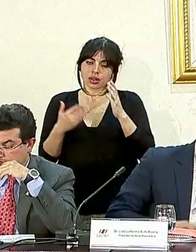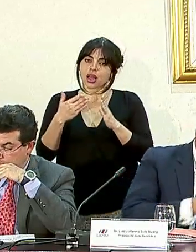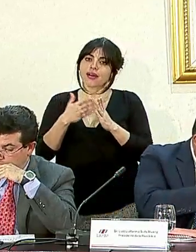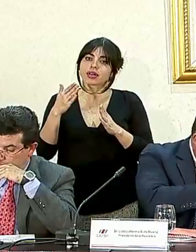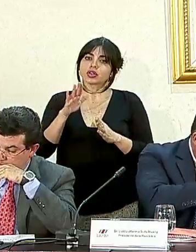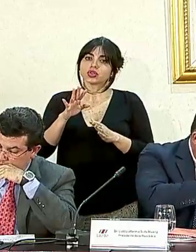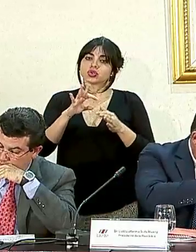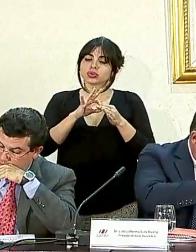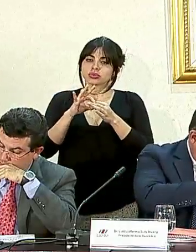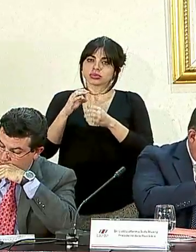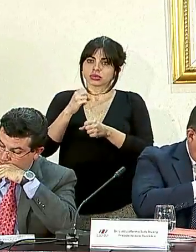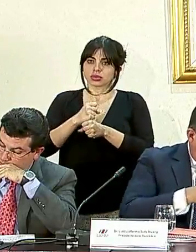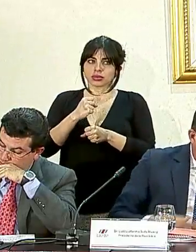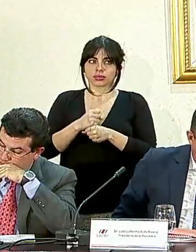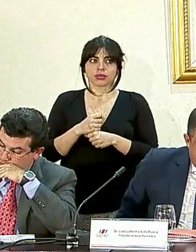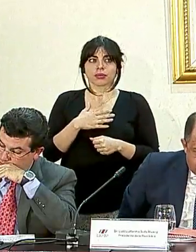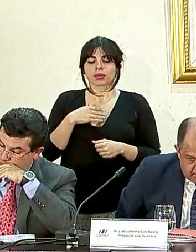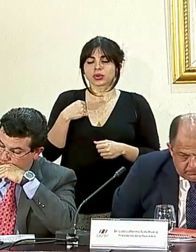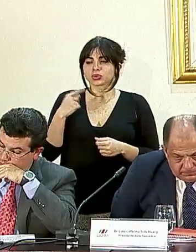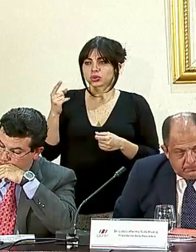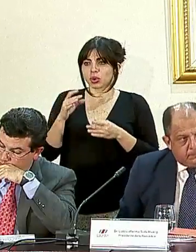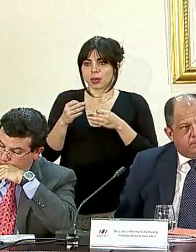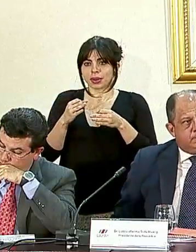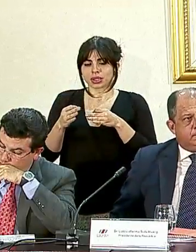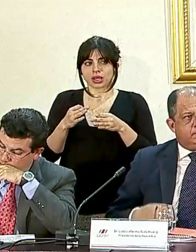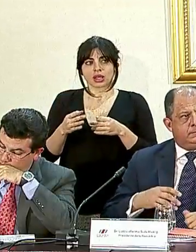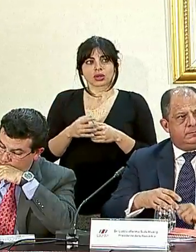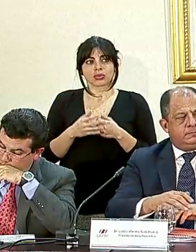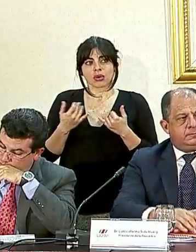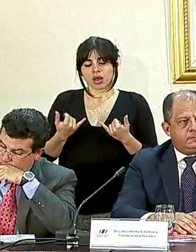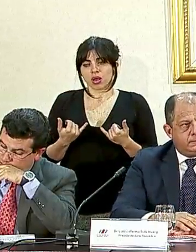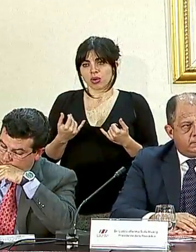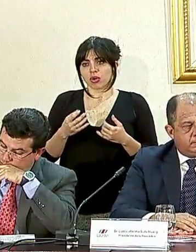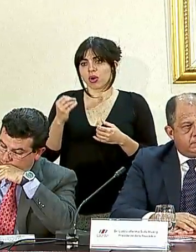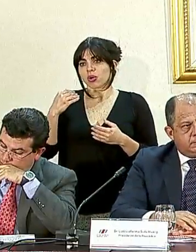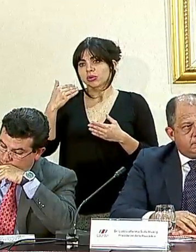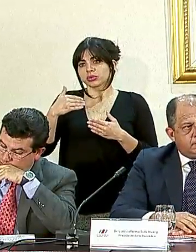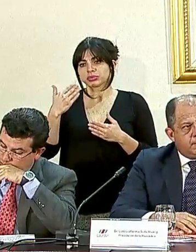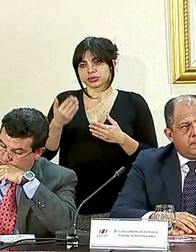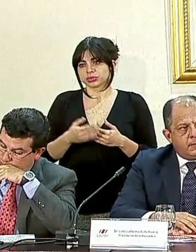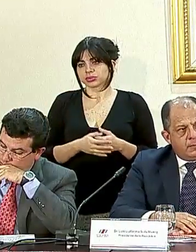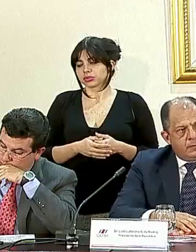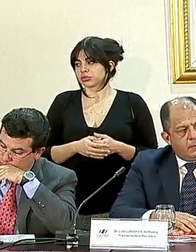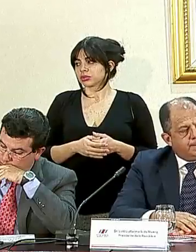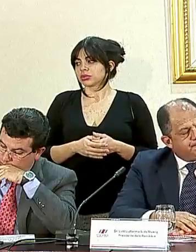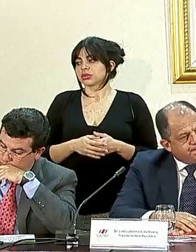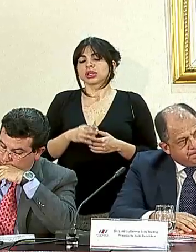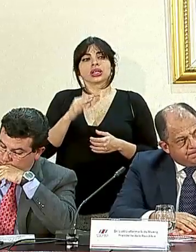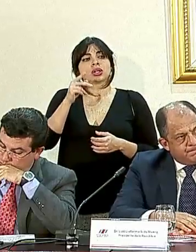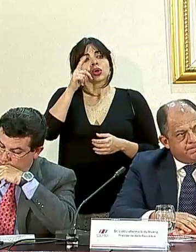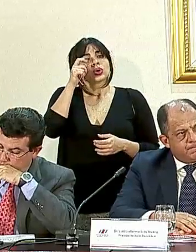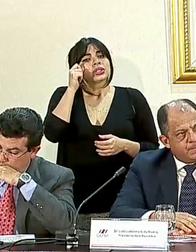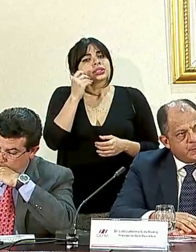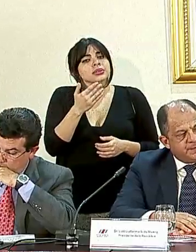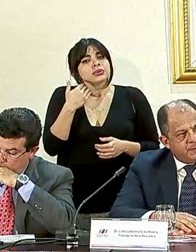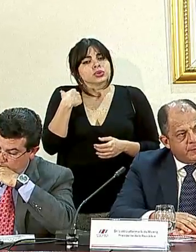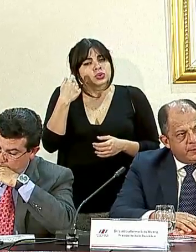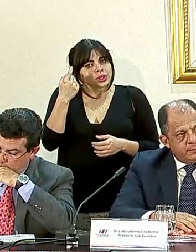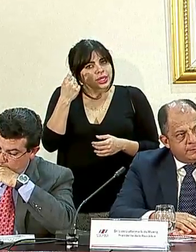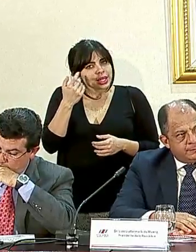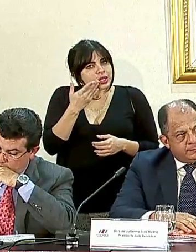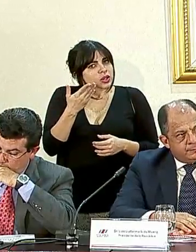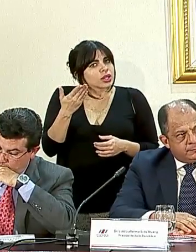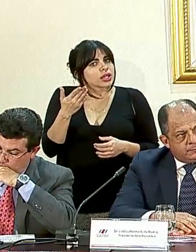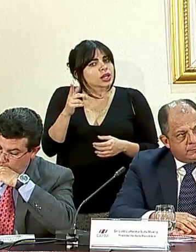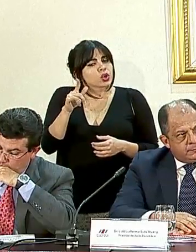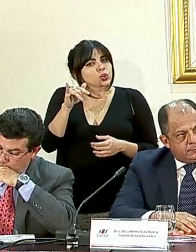perjudicando su relación laboral. Me gustaría un comentario, si ahora o más tarde. Y luego, don Luis Guillermo, entiendo que